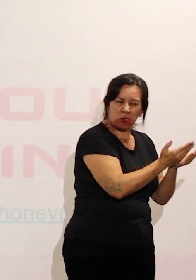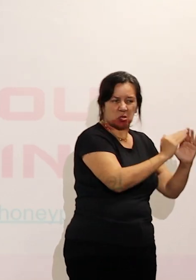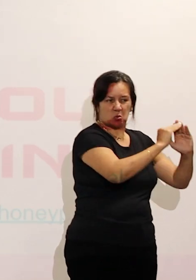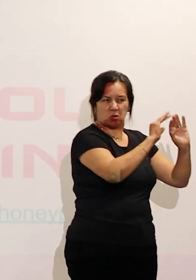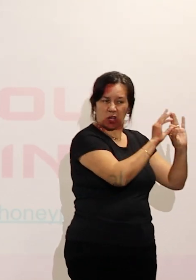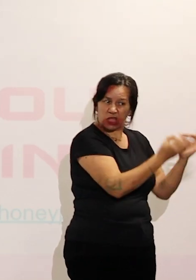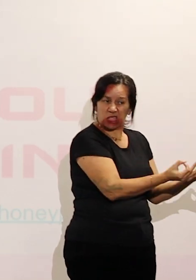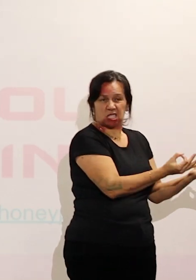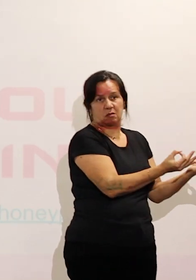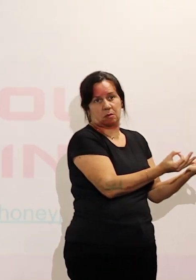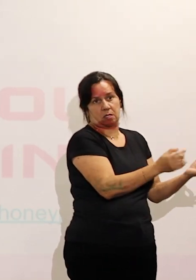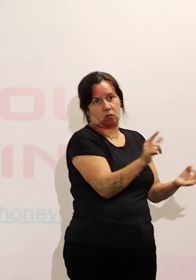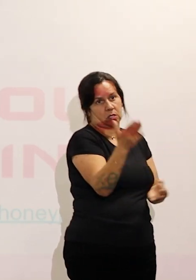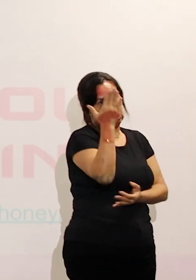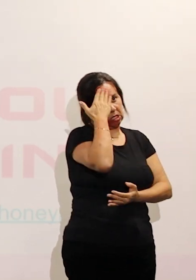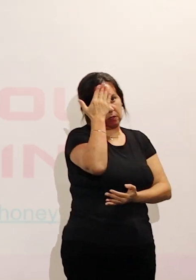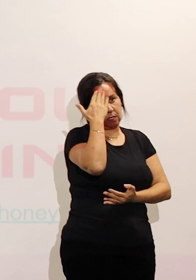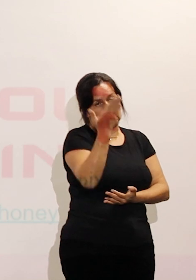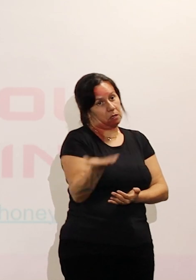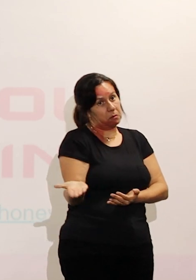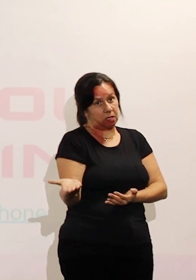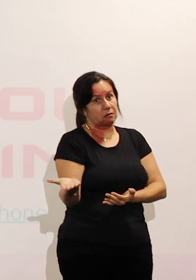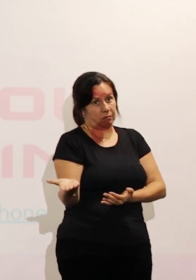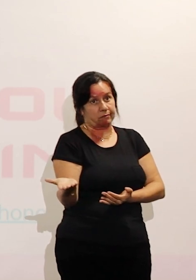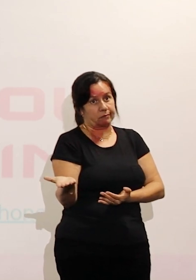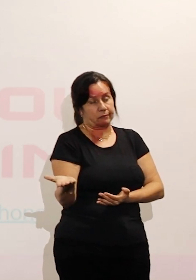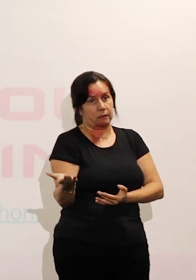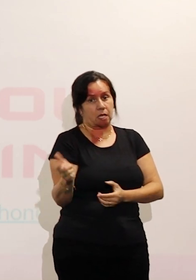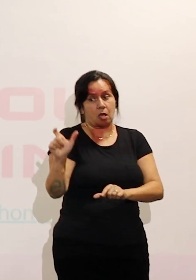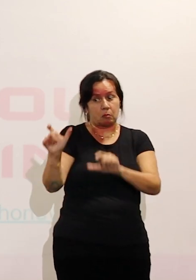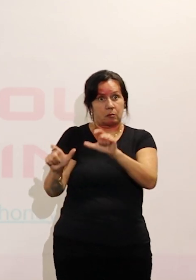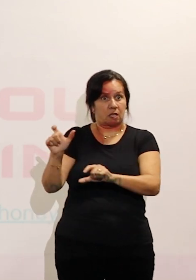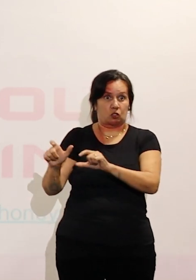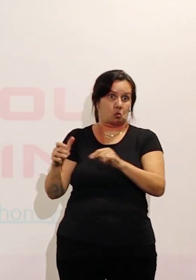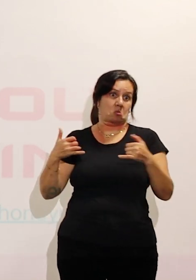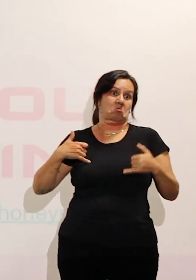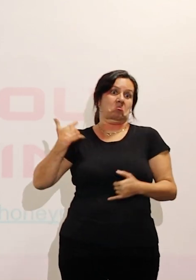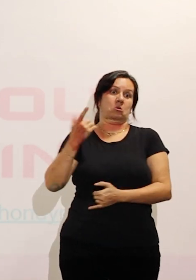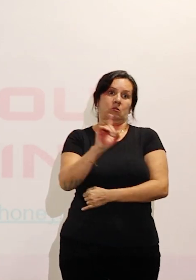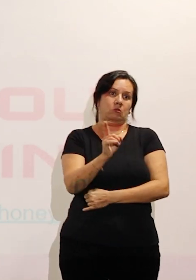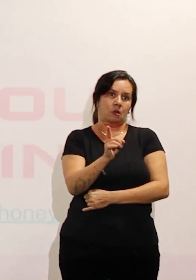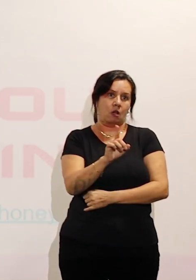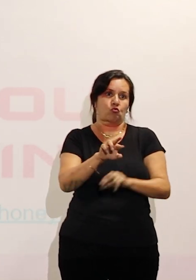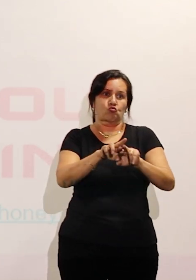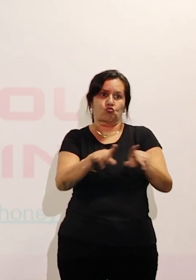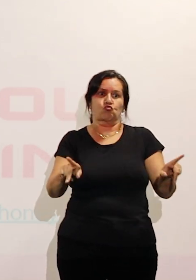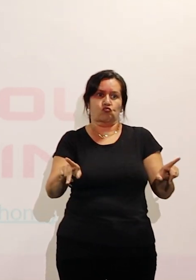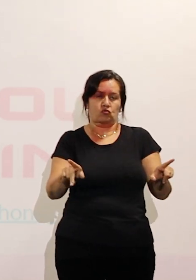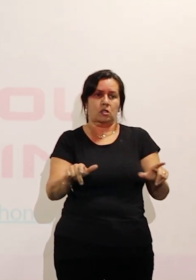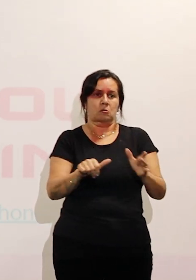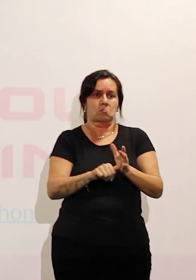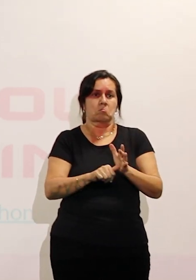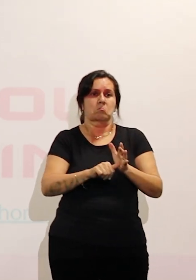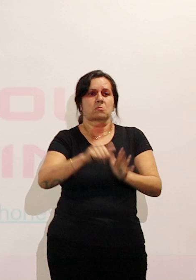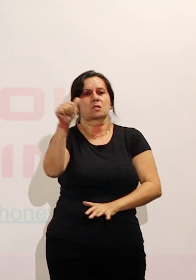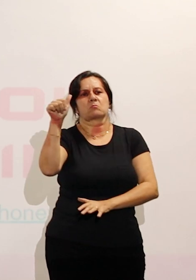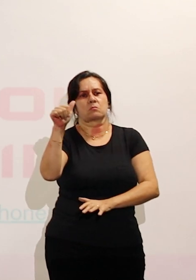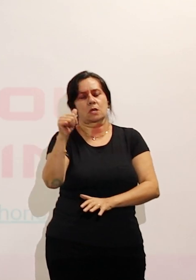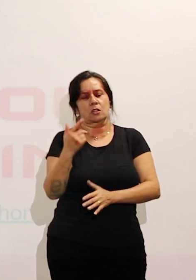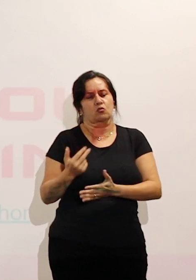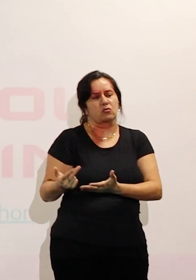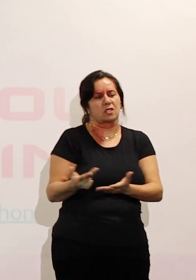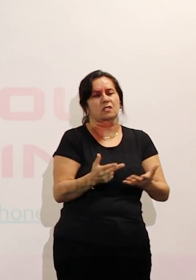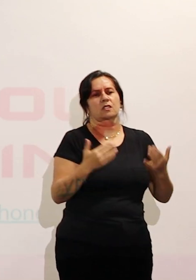humilde. Então, você já vai saber que, de repente, é um cara que ele não vai estar numa classe social muito alta no início da história. Então, o primeiro desenho dele talvez seja ele com